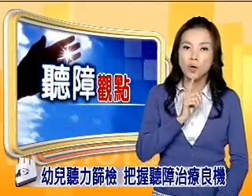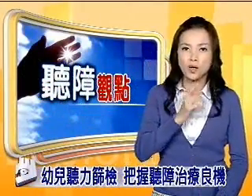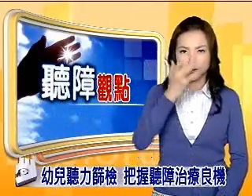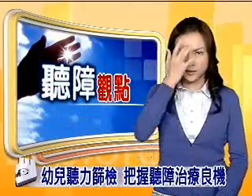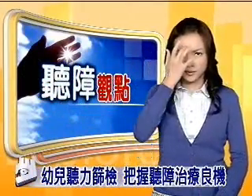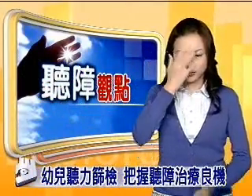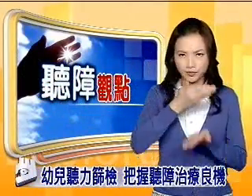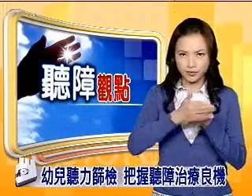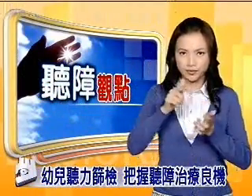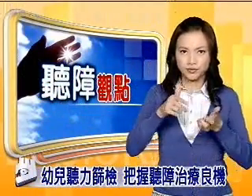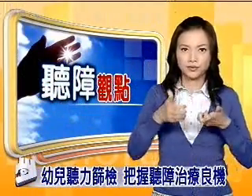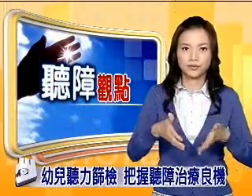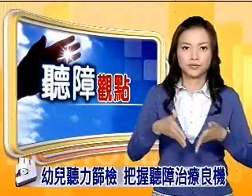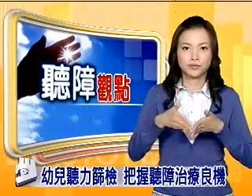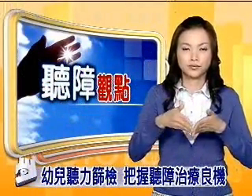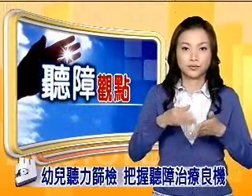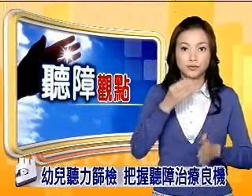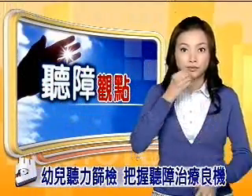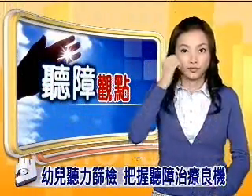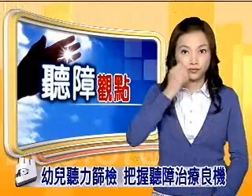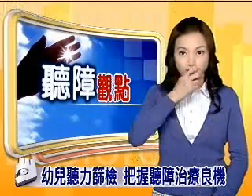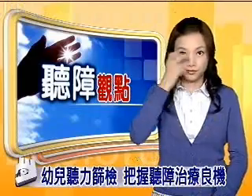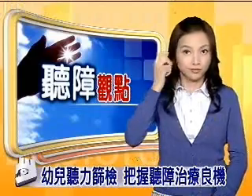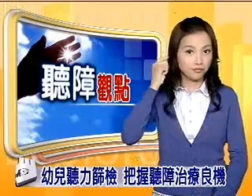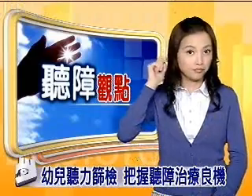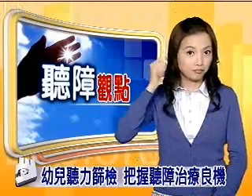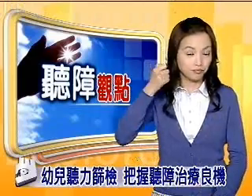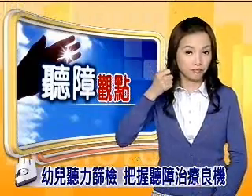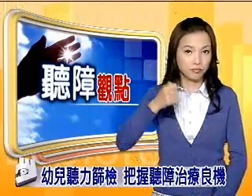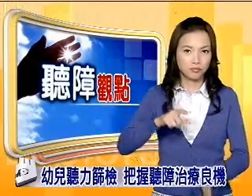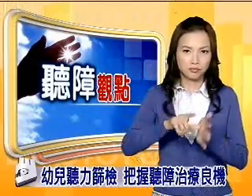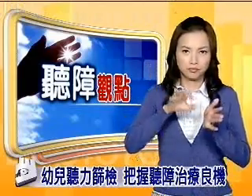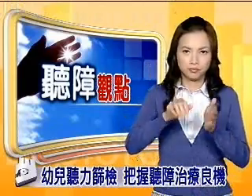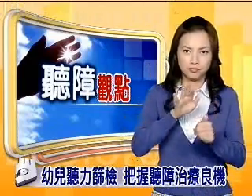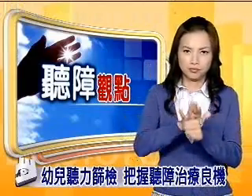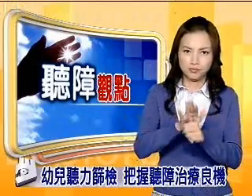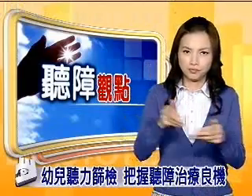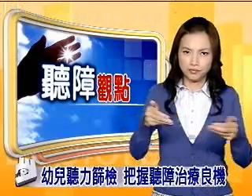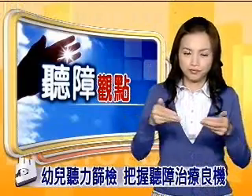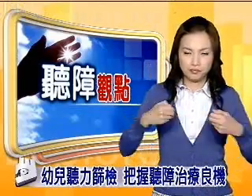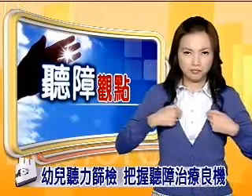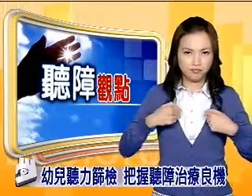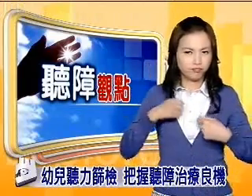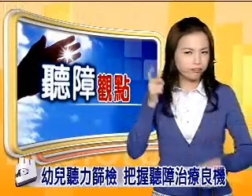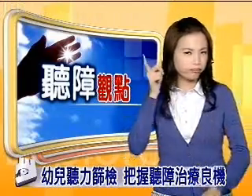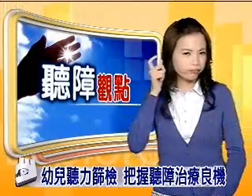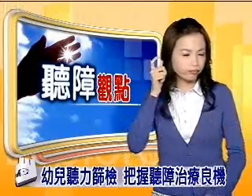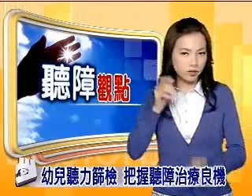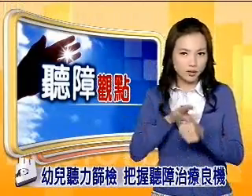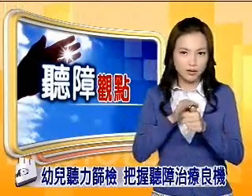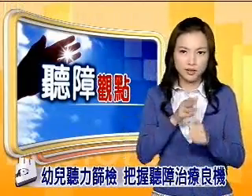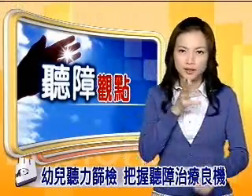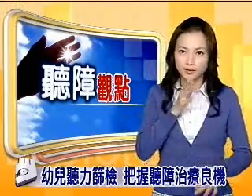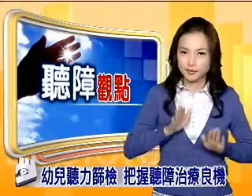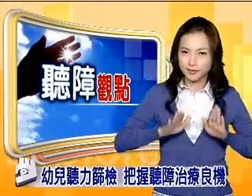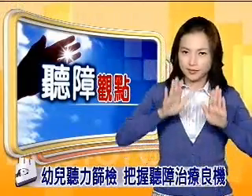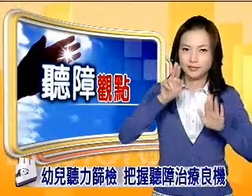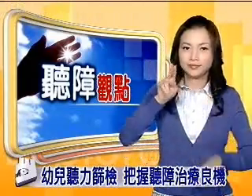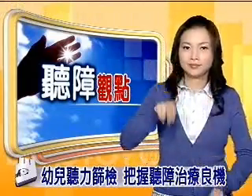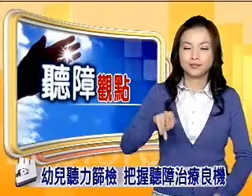最重要的就是跨越听和说的障碍，越早发现听力损失，就能够越早进行听力和语言的学习，提